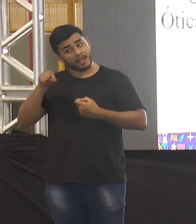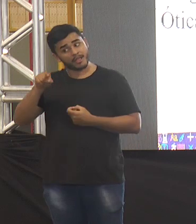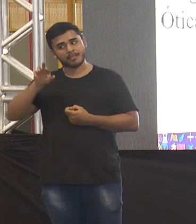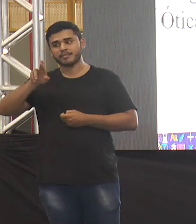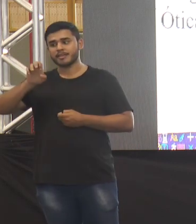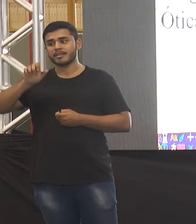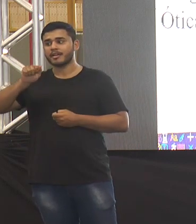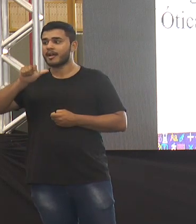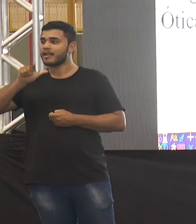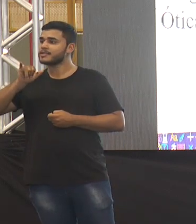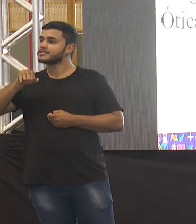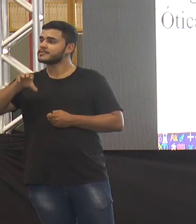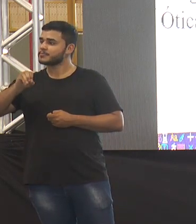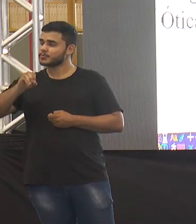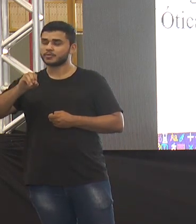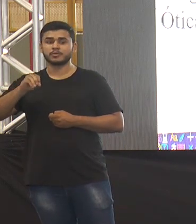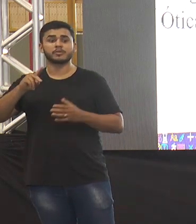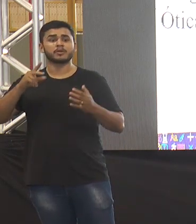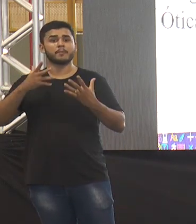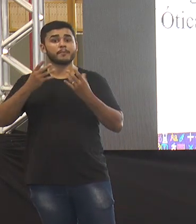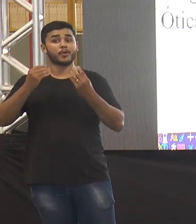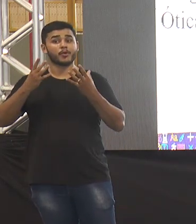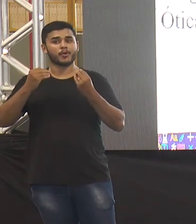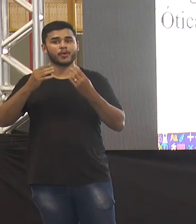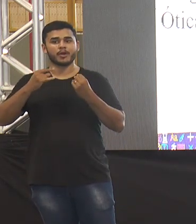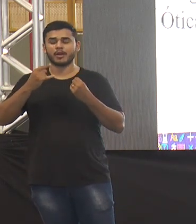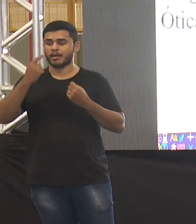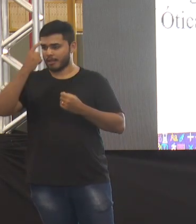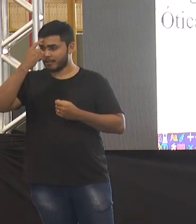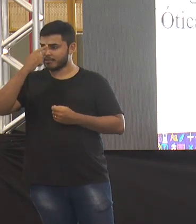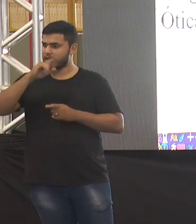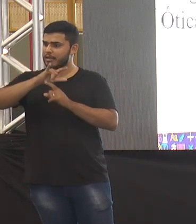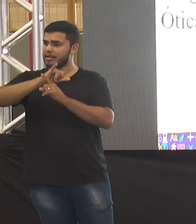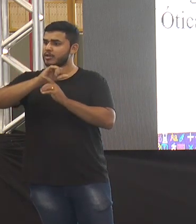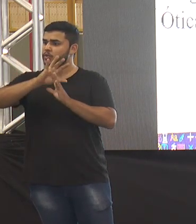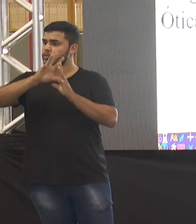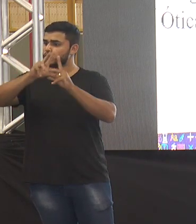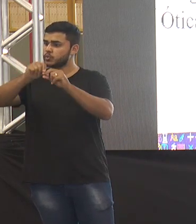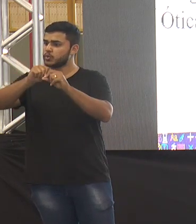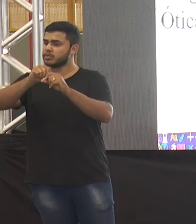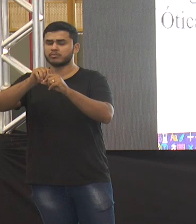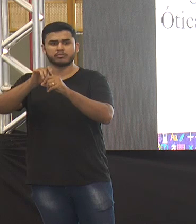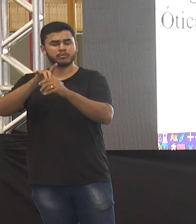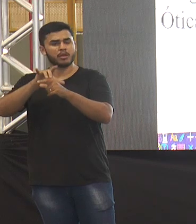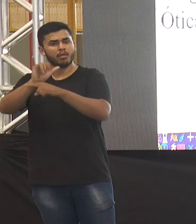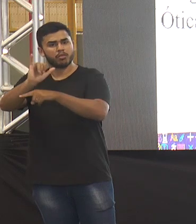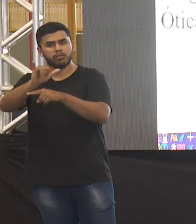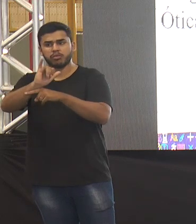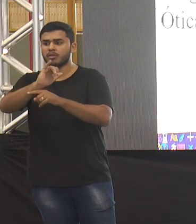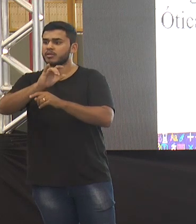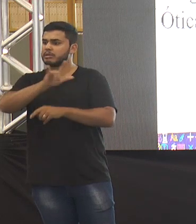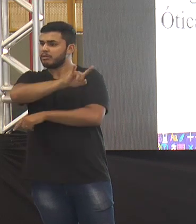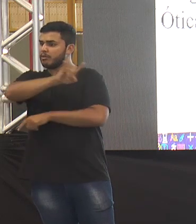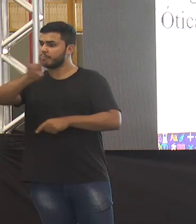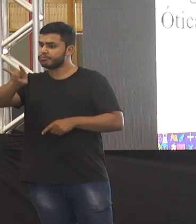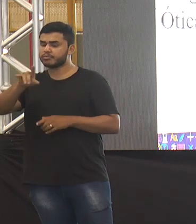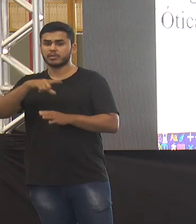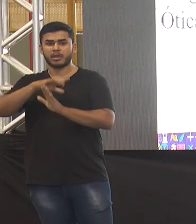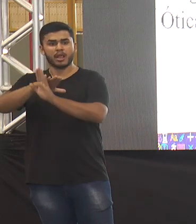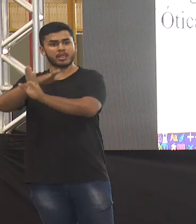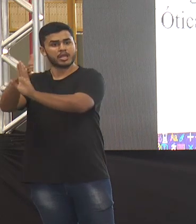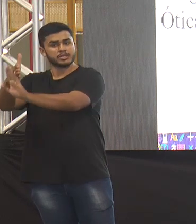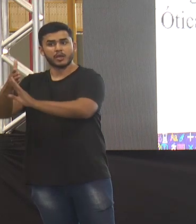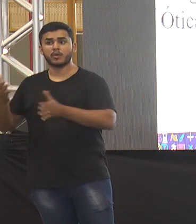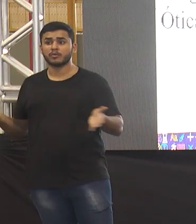no realismo tem tanto chifre, tem tanto adultério. Memórias Póstumas de Brás